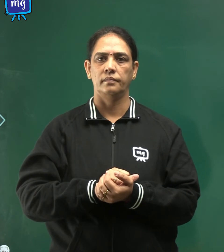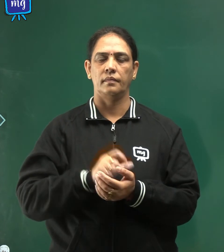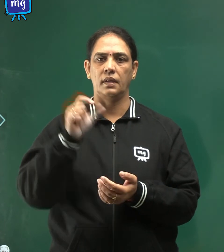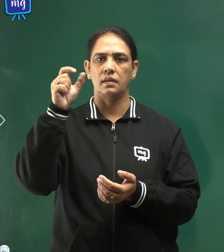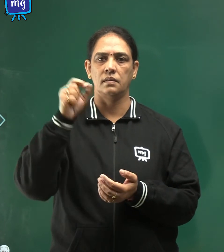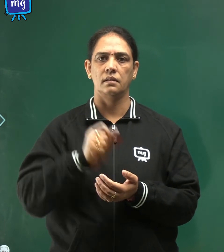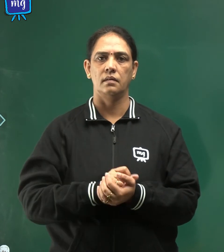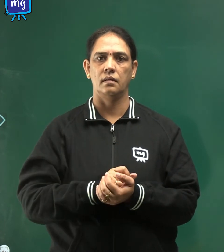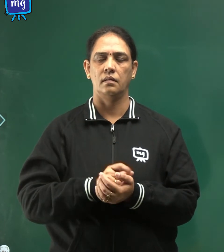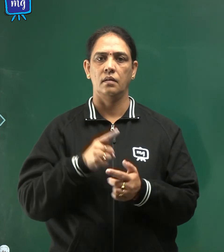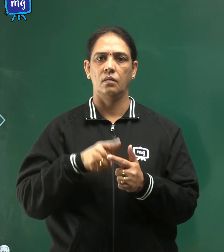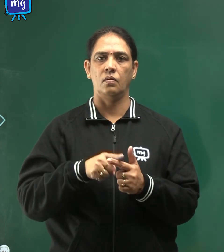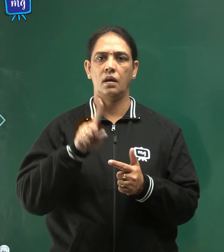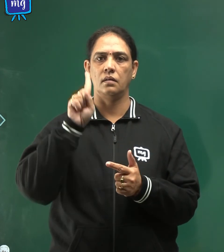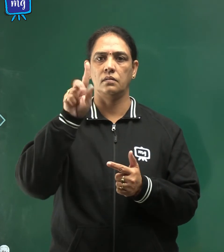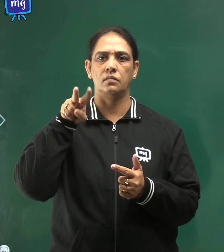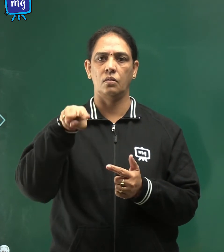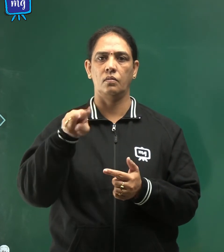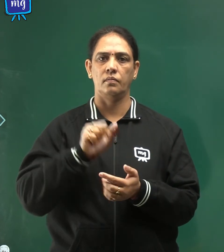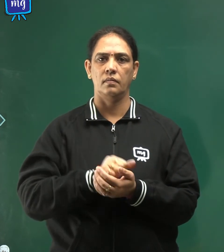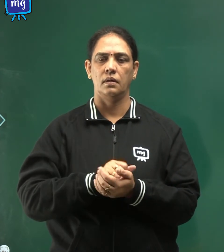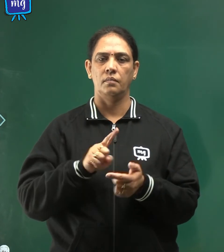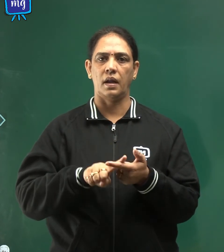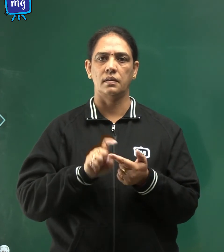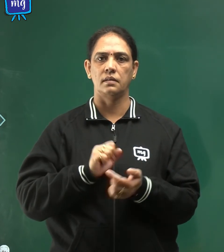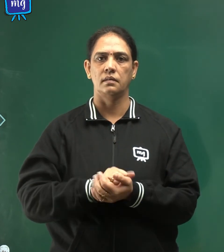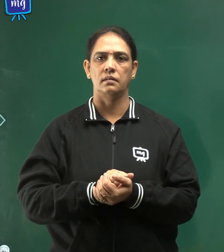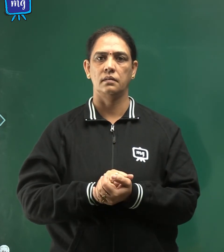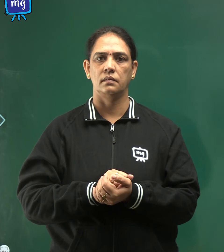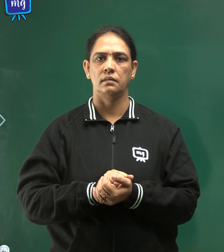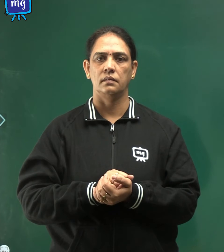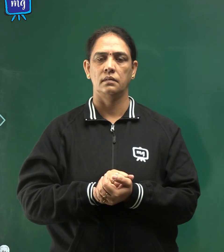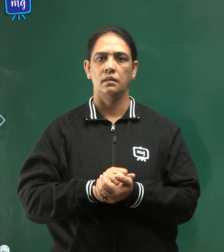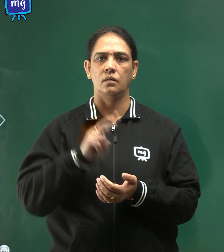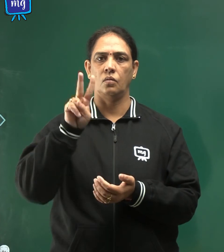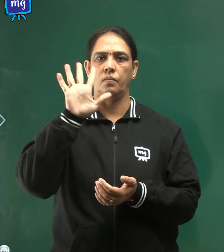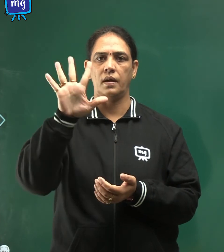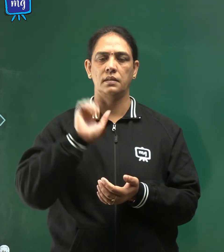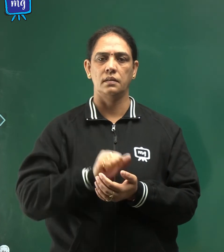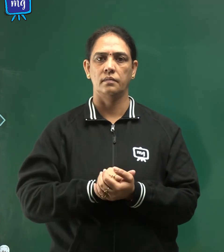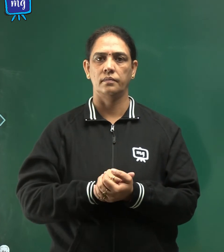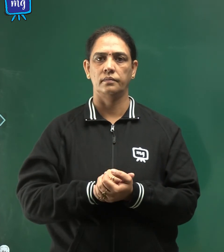10 गुणा 100 प्लस 25।